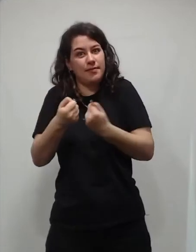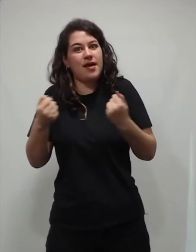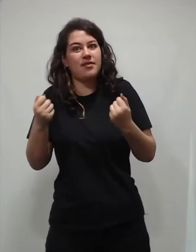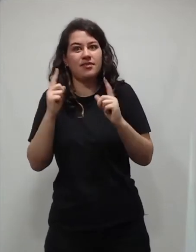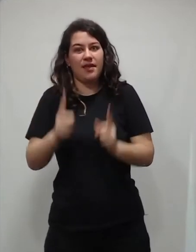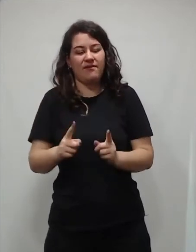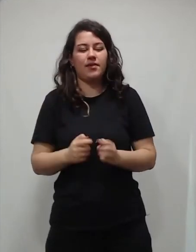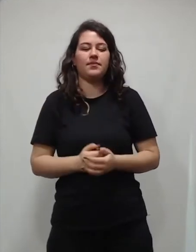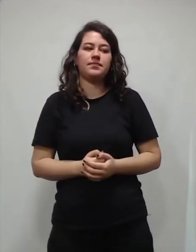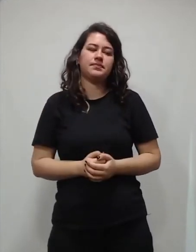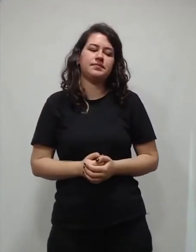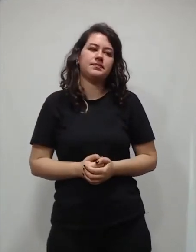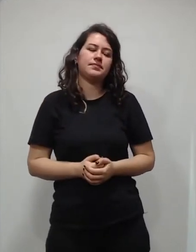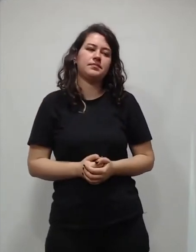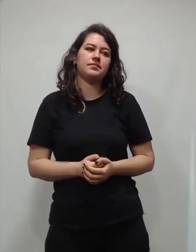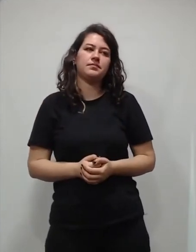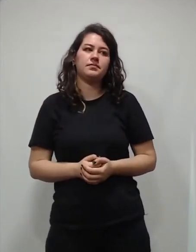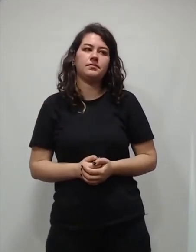juego.